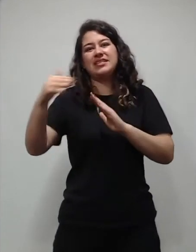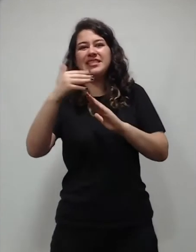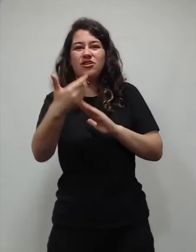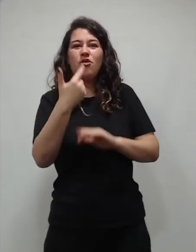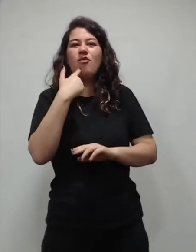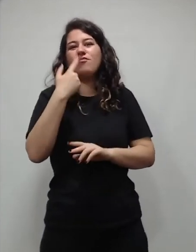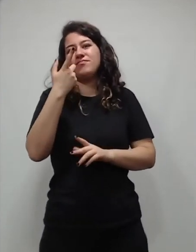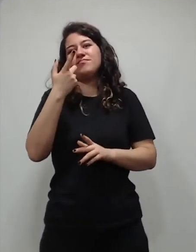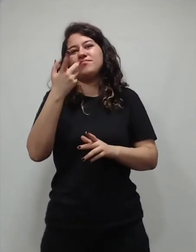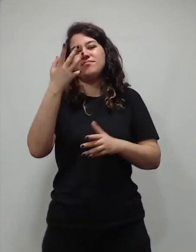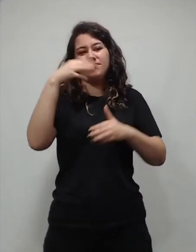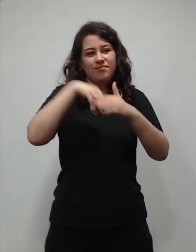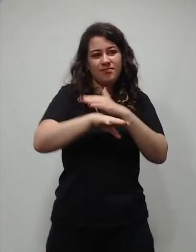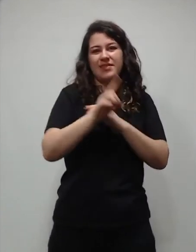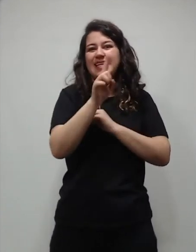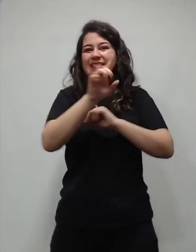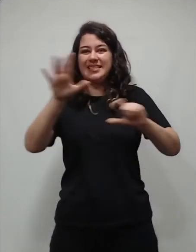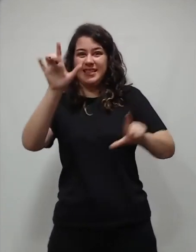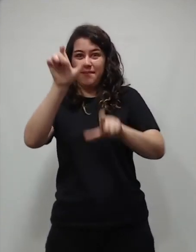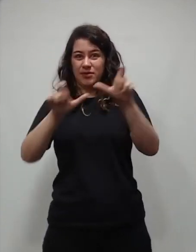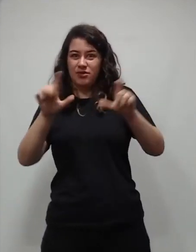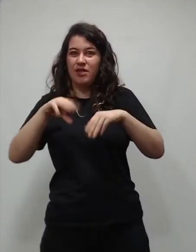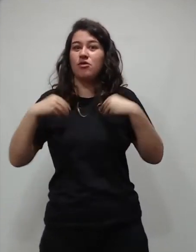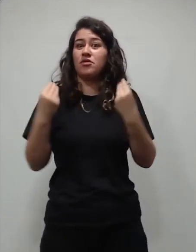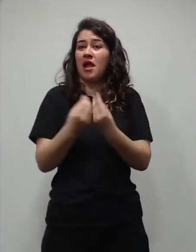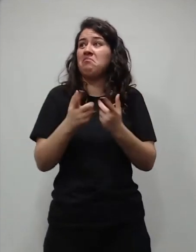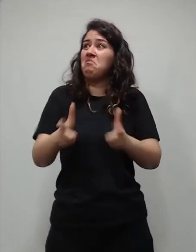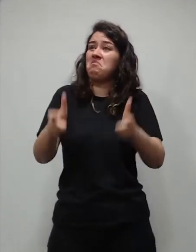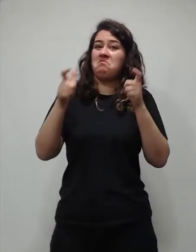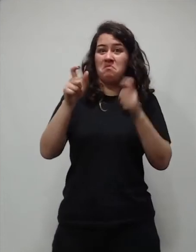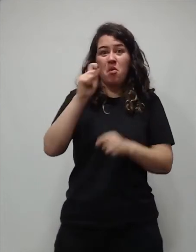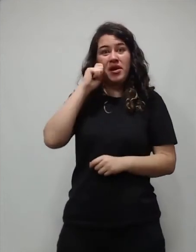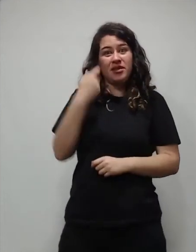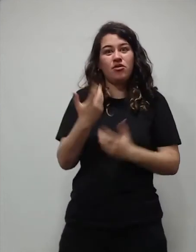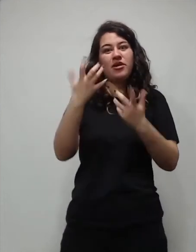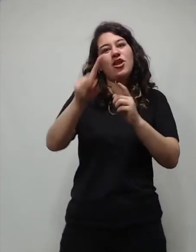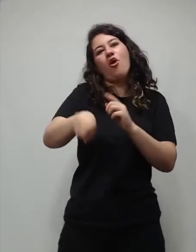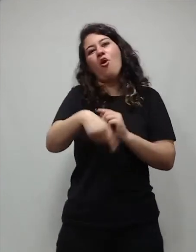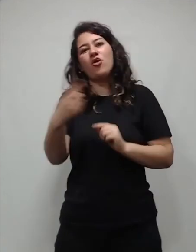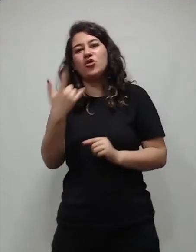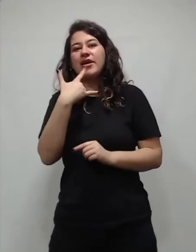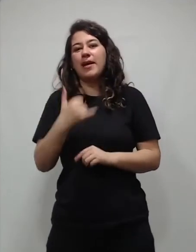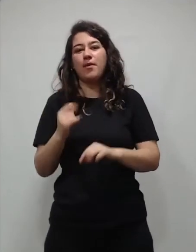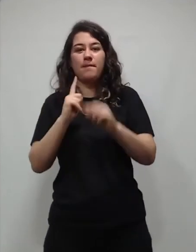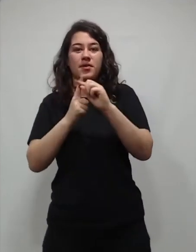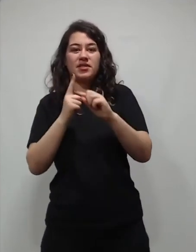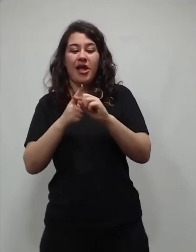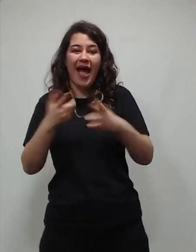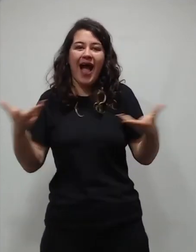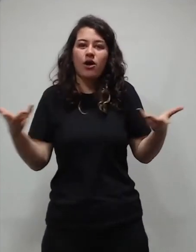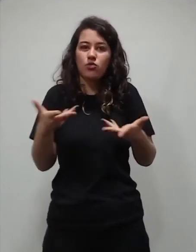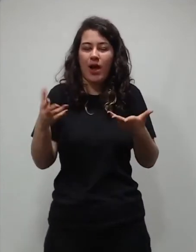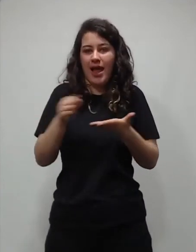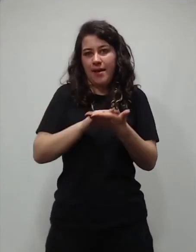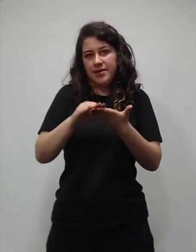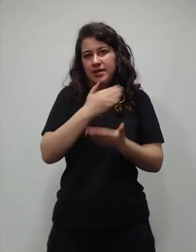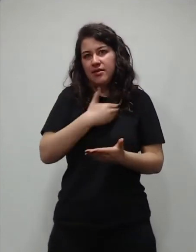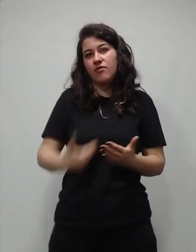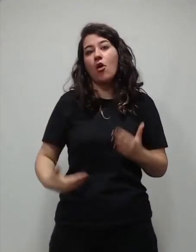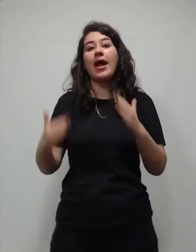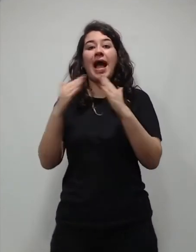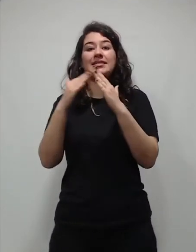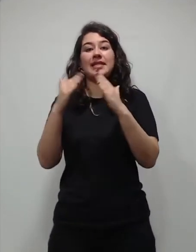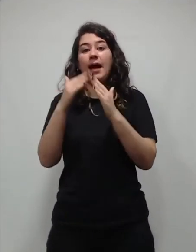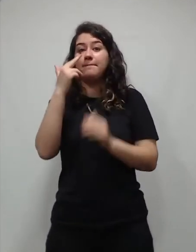usuarios que están en esta casa, 17 personas. Enhorabuena. Quiero nombrar otro ejemplo. La actual administración no tiene una casa en